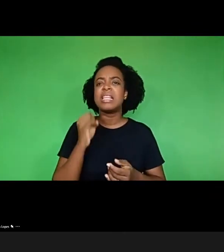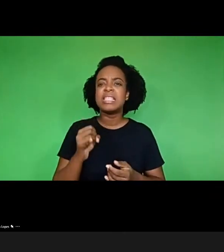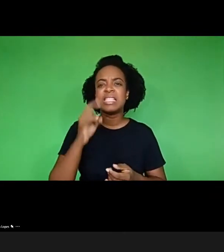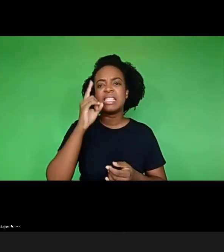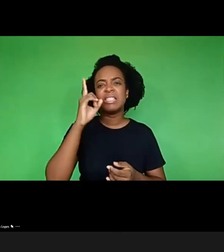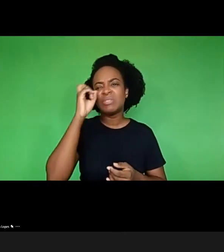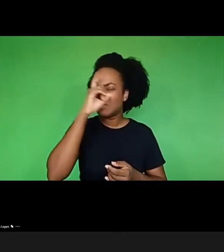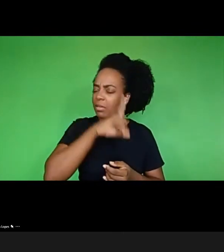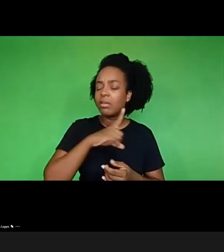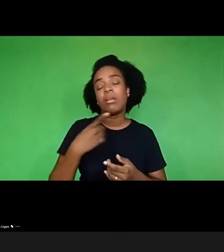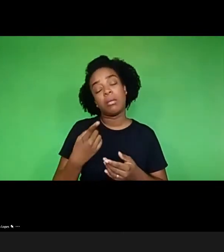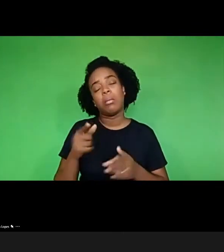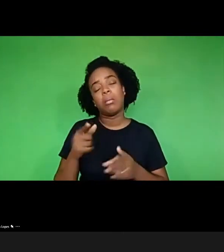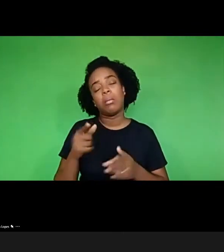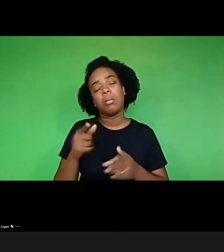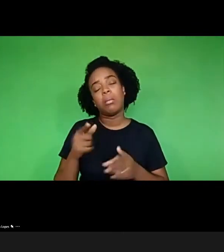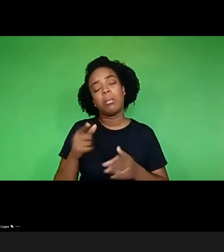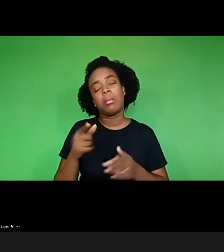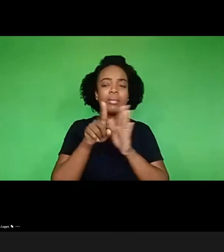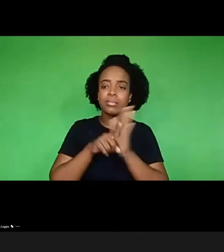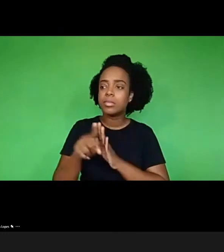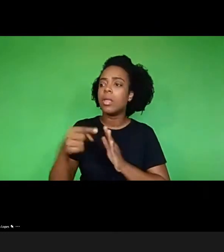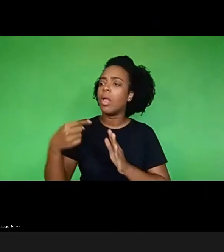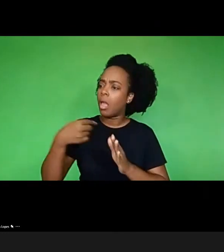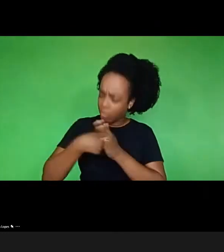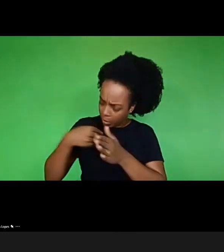vocês também, tá certo?